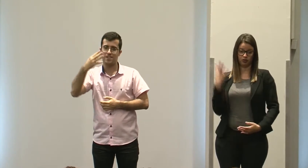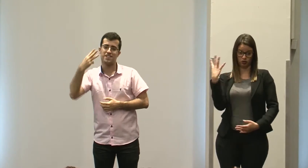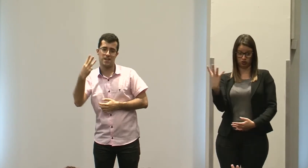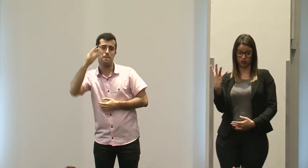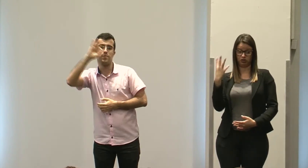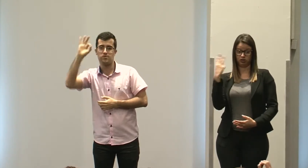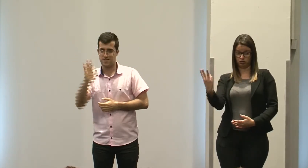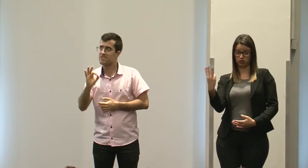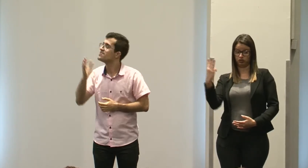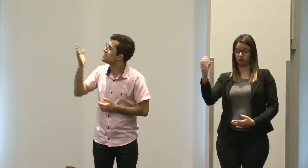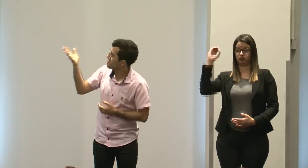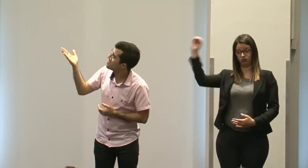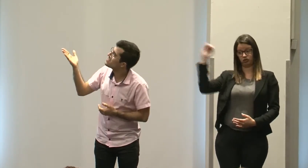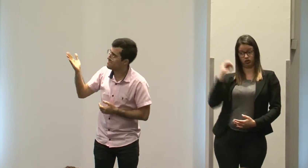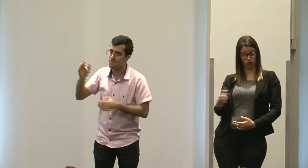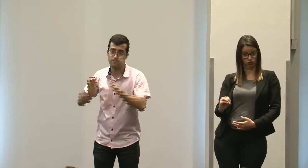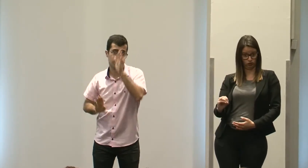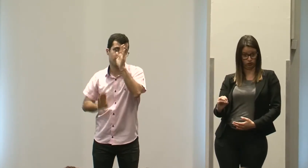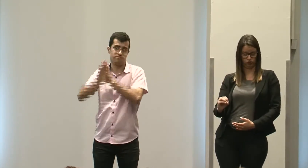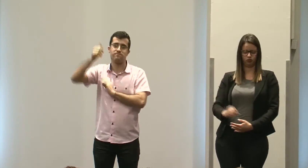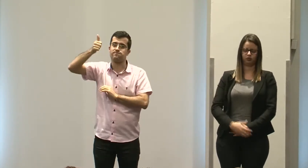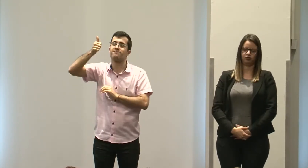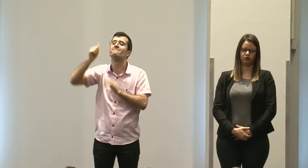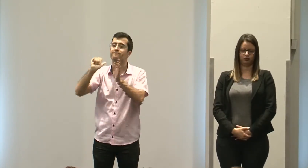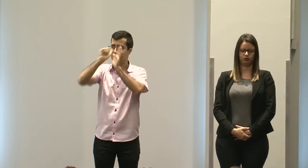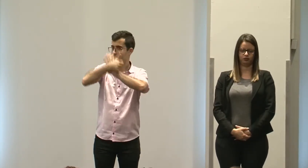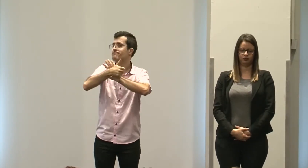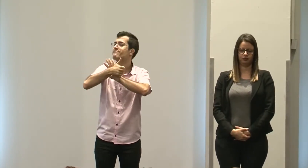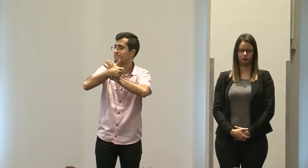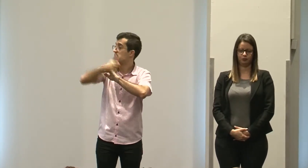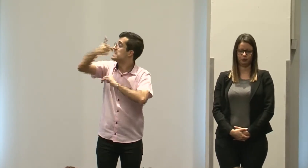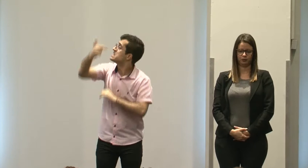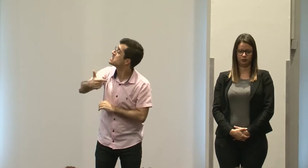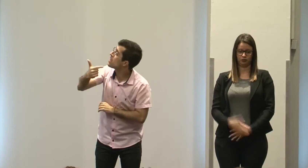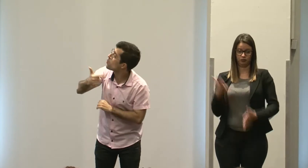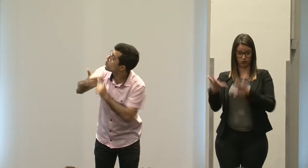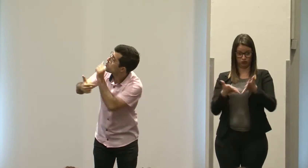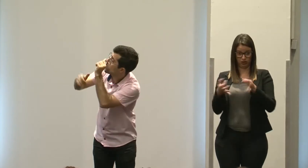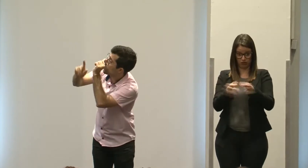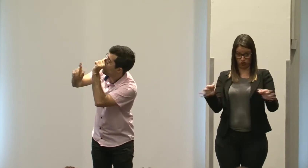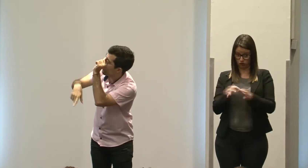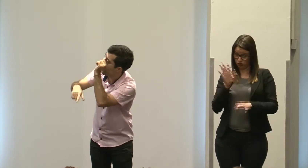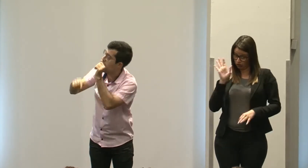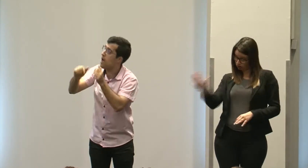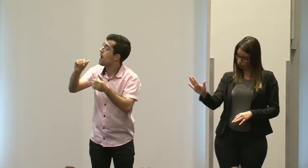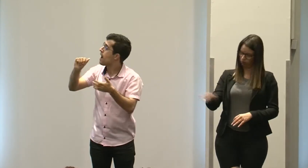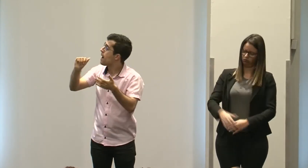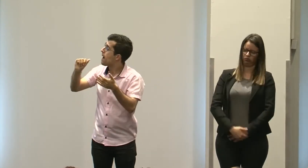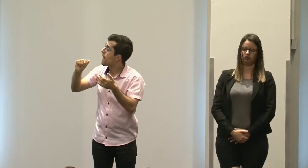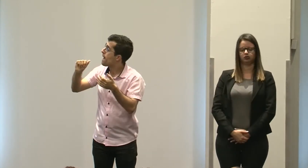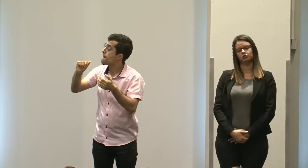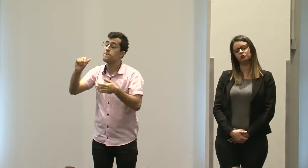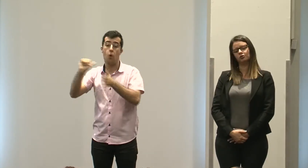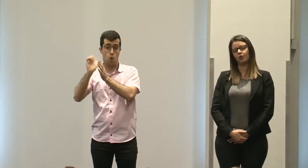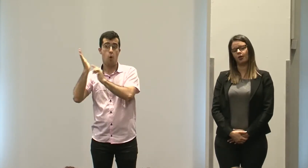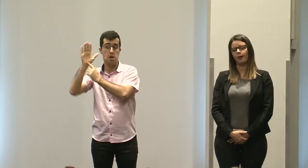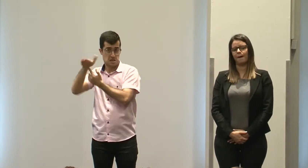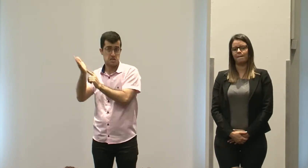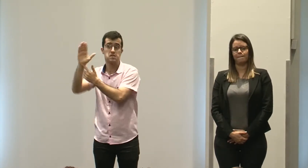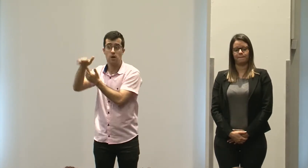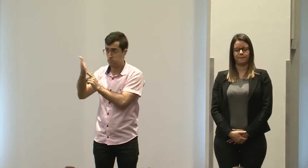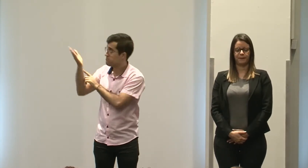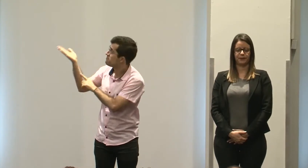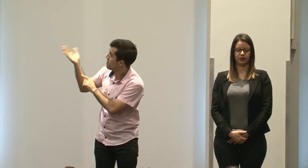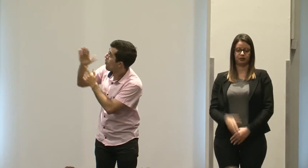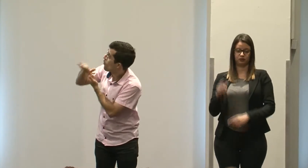Cerca de 43% dos sinais datilológicos sofrem reestruturação em sua configuração